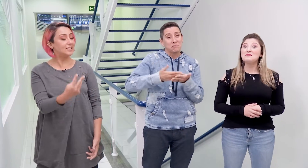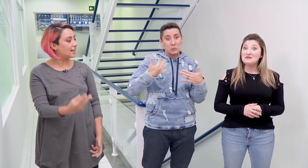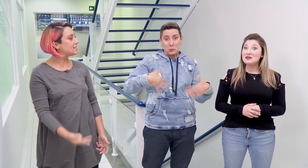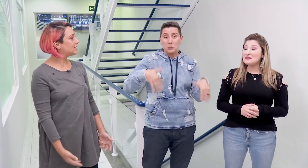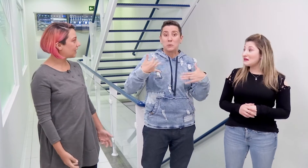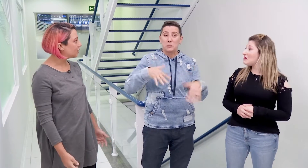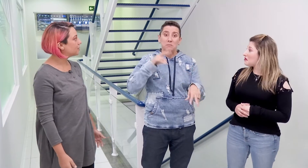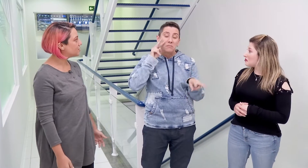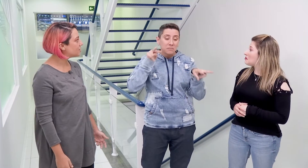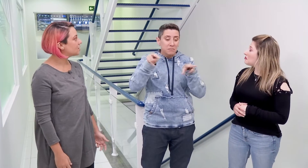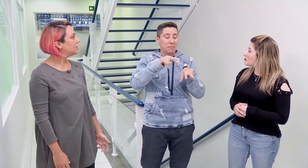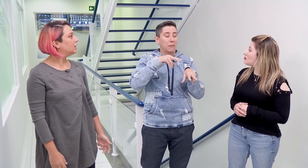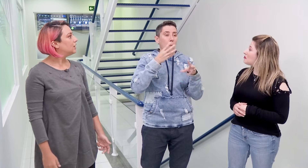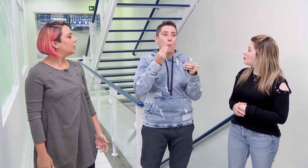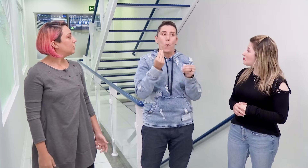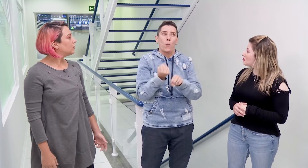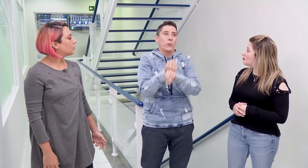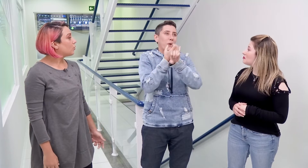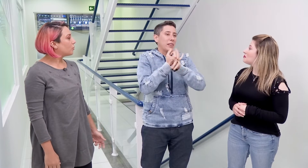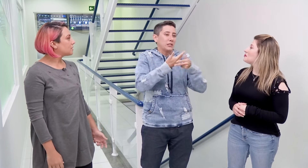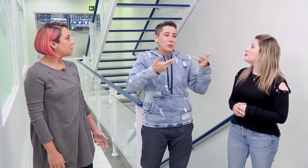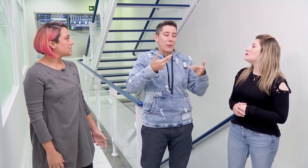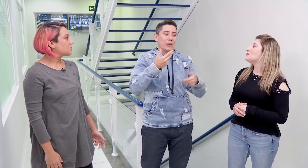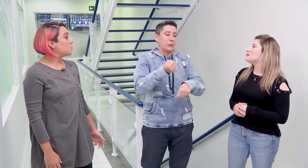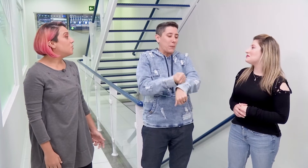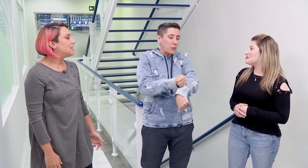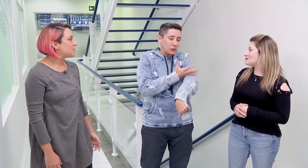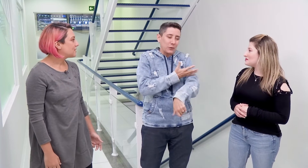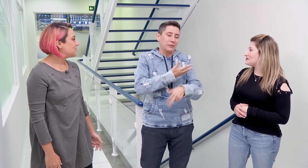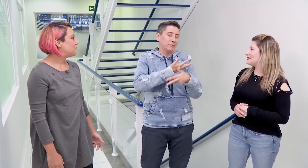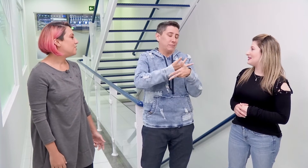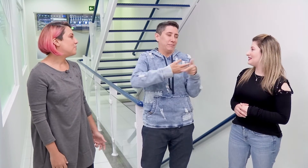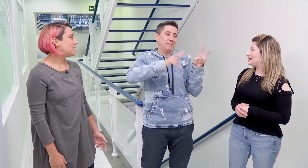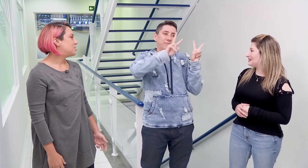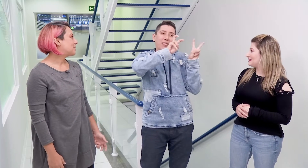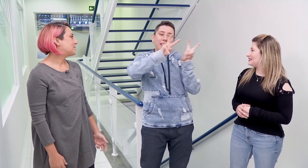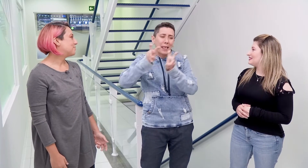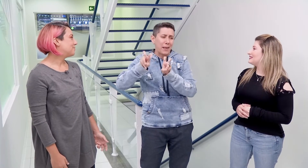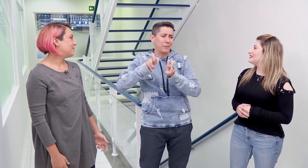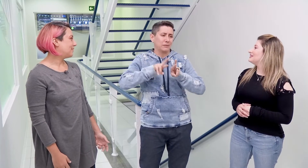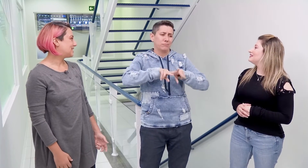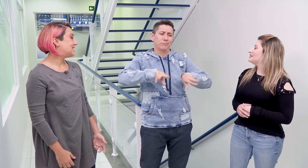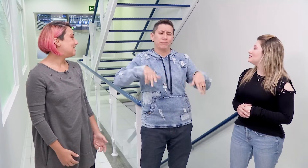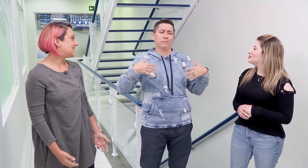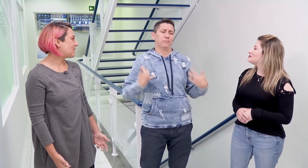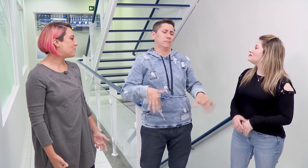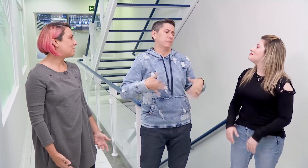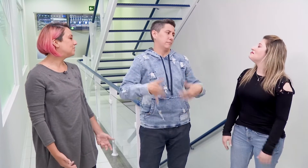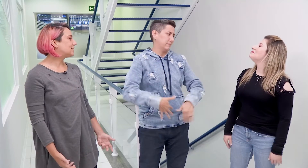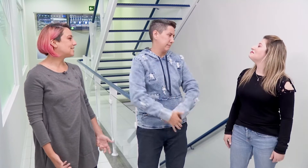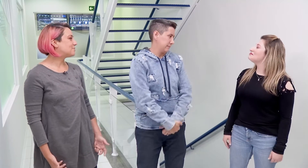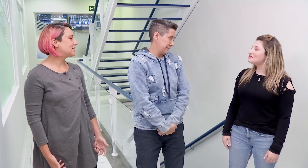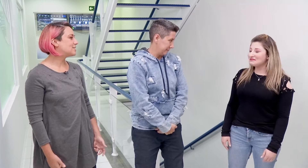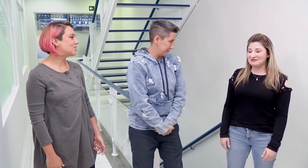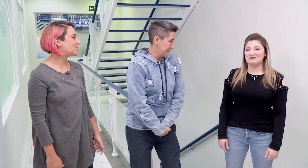73 intérpretes do corpo dessa empresa. Então, são muitas chamadas de vídeo, a gente assiste, né, acompanha muitas